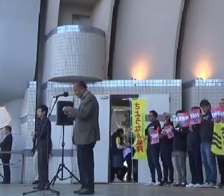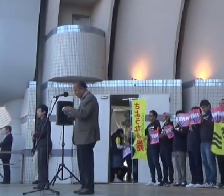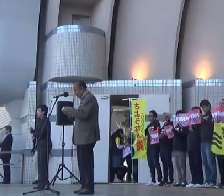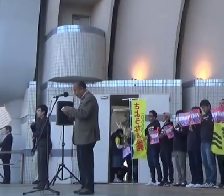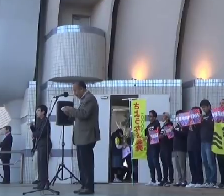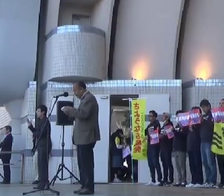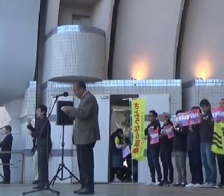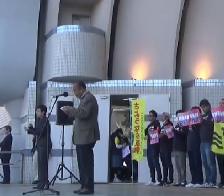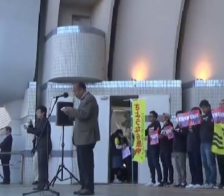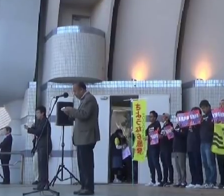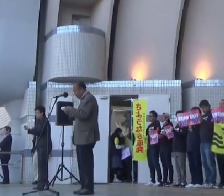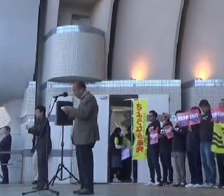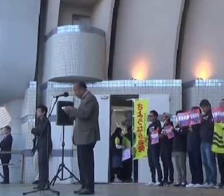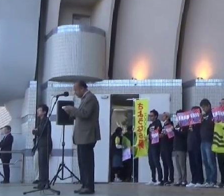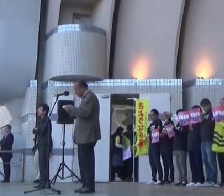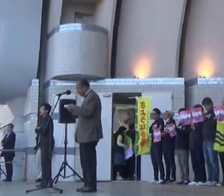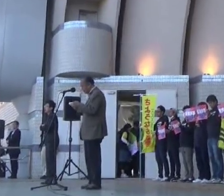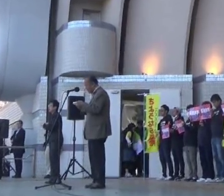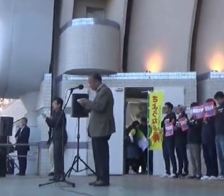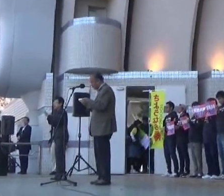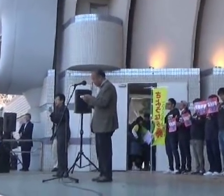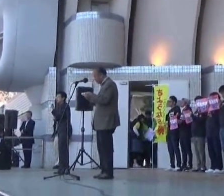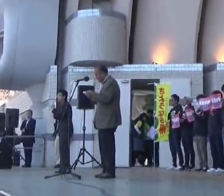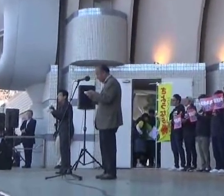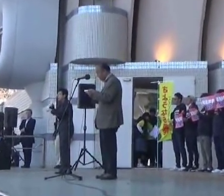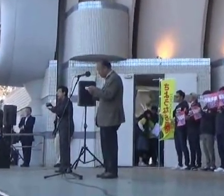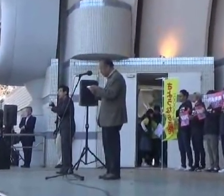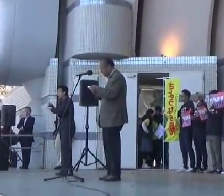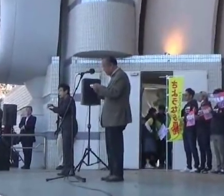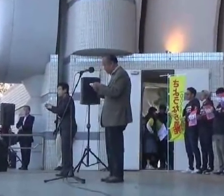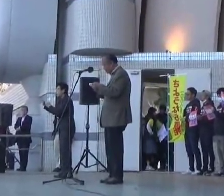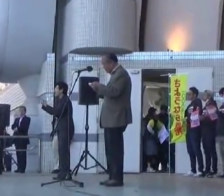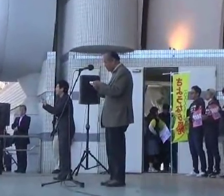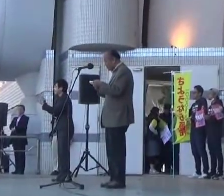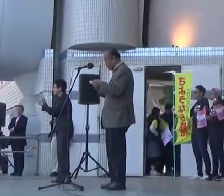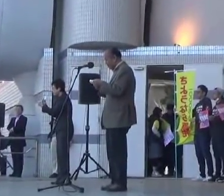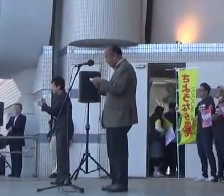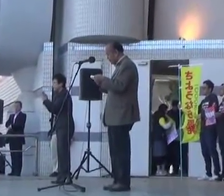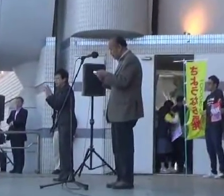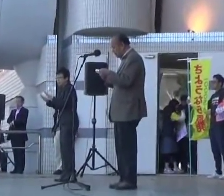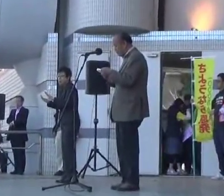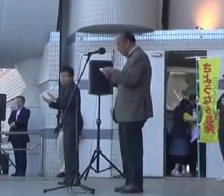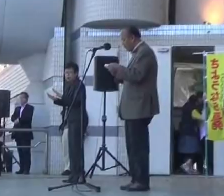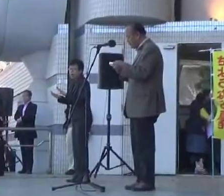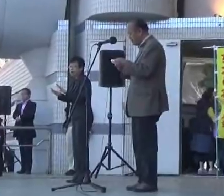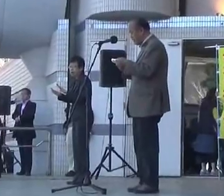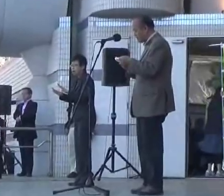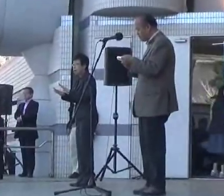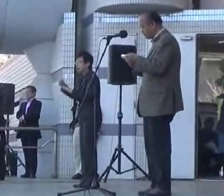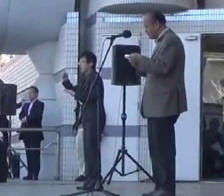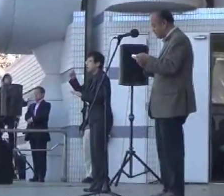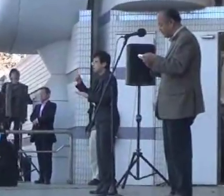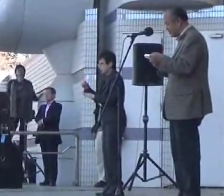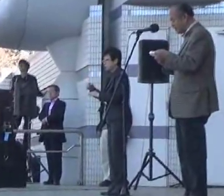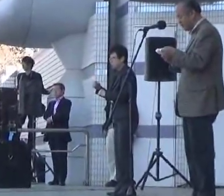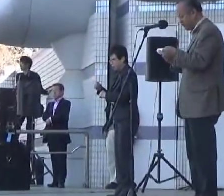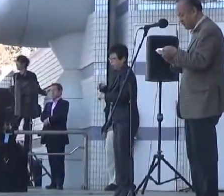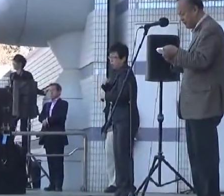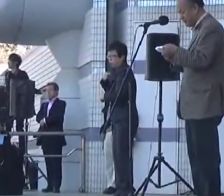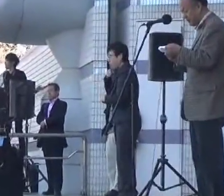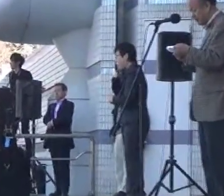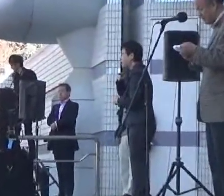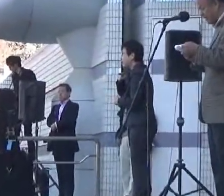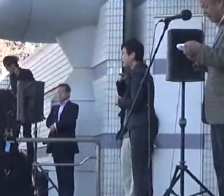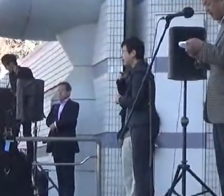安倍政権はエネルギー基本計画を改定し、いまだ強引に原子力推進政策